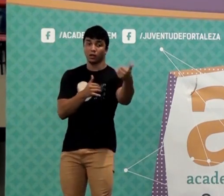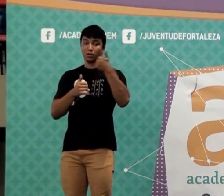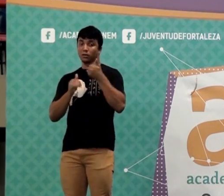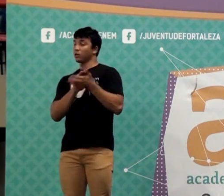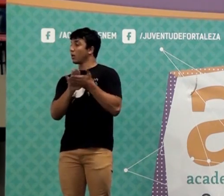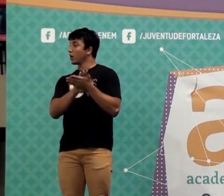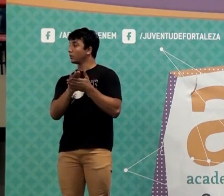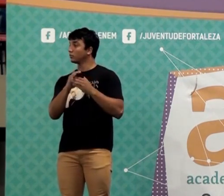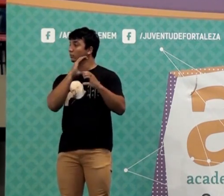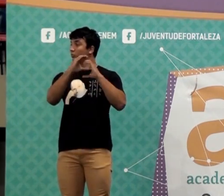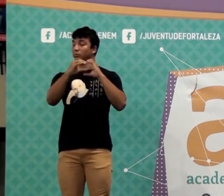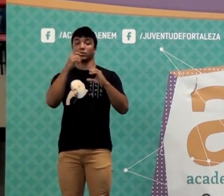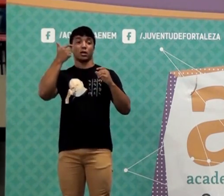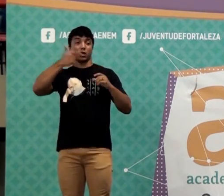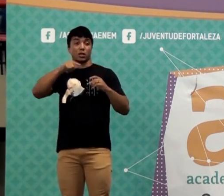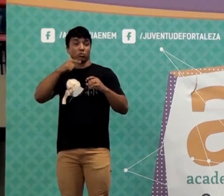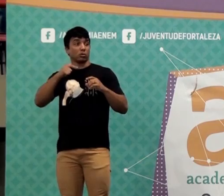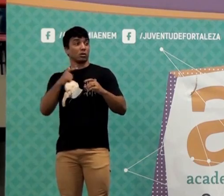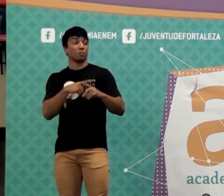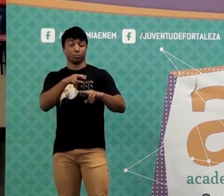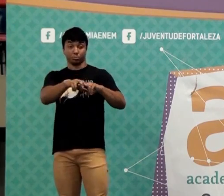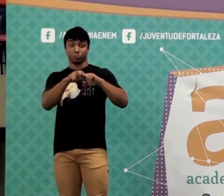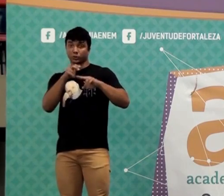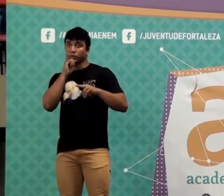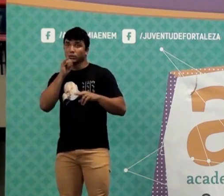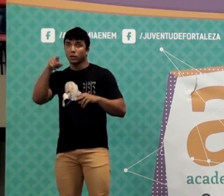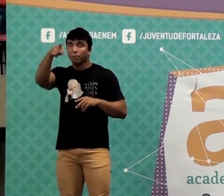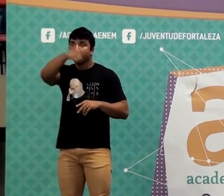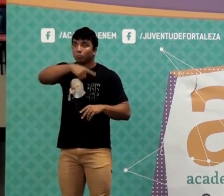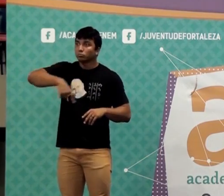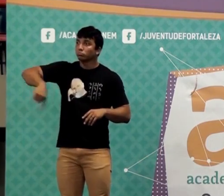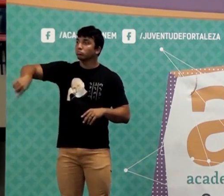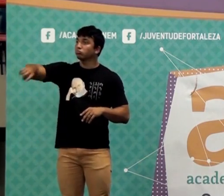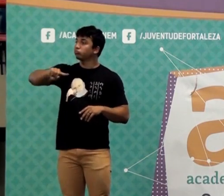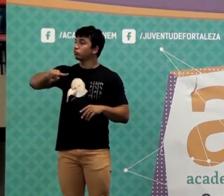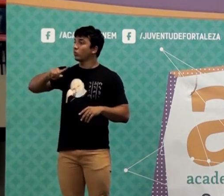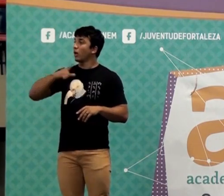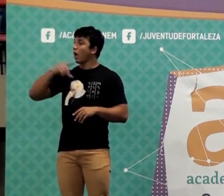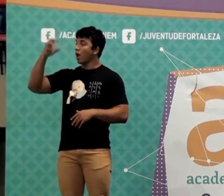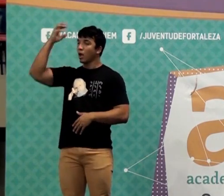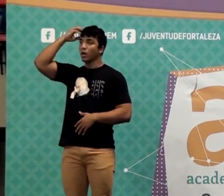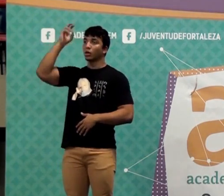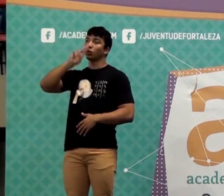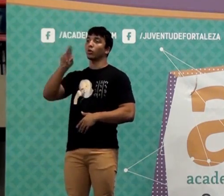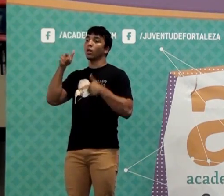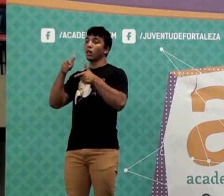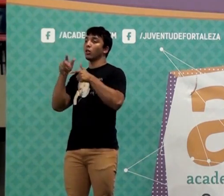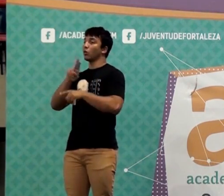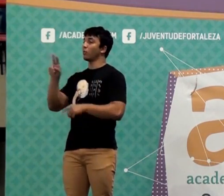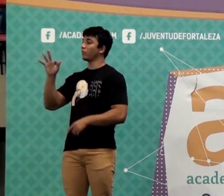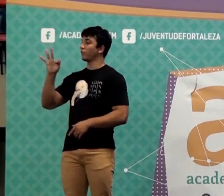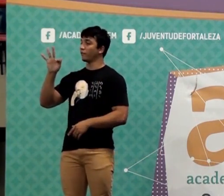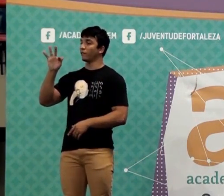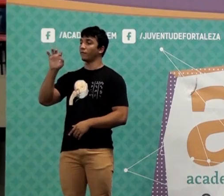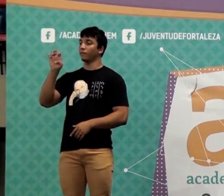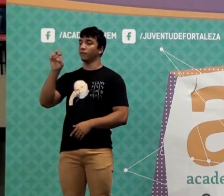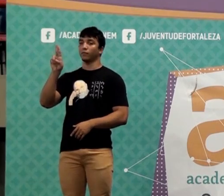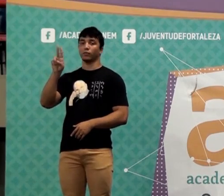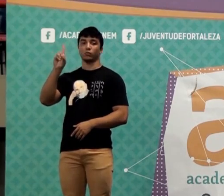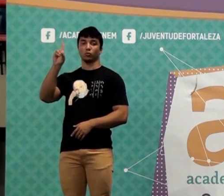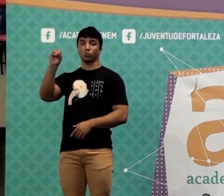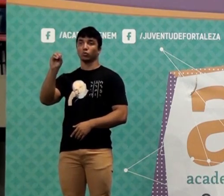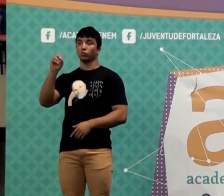vai. Se tu não vai conseguir falar com ele, jovem, quando é que vai ele mandar uma lei para